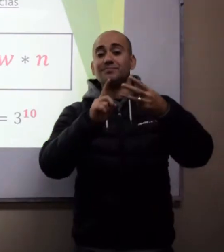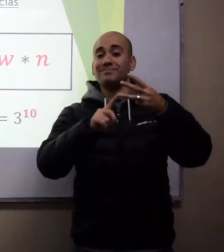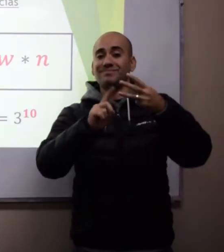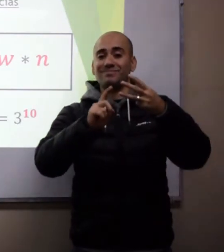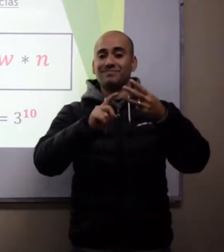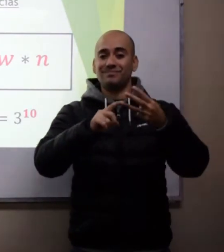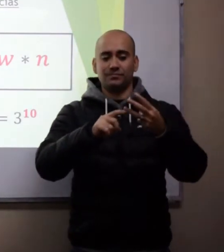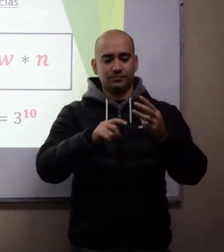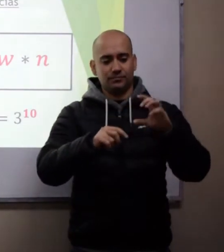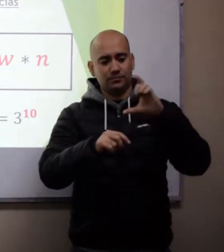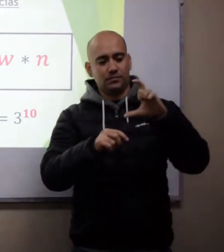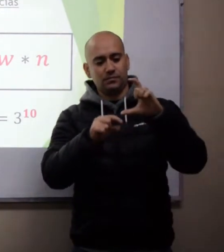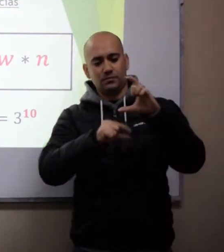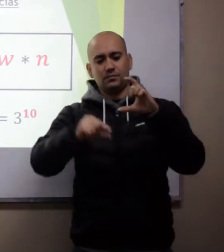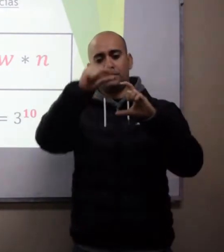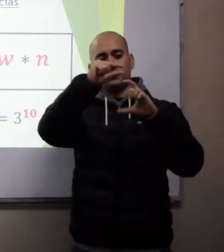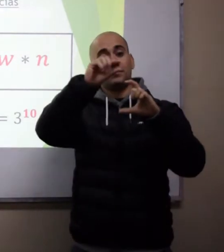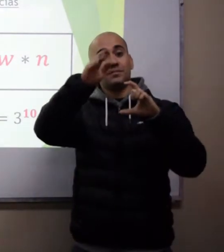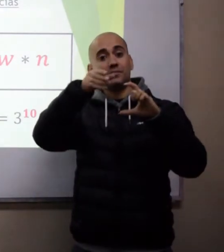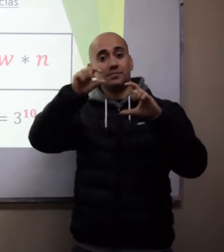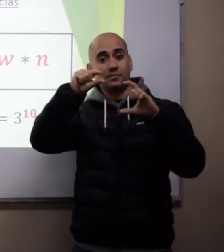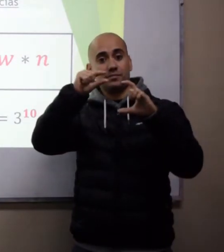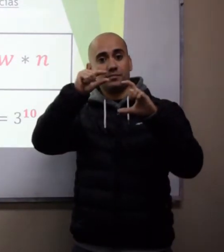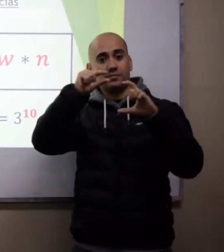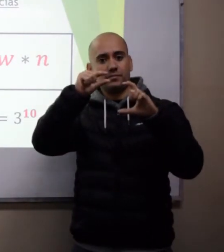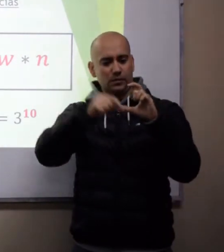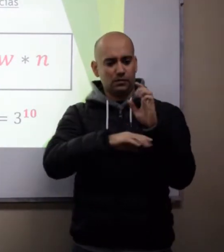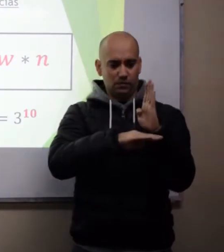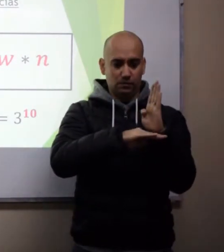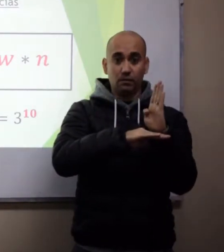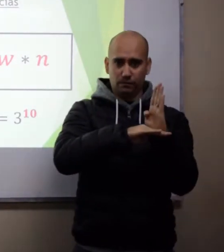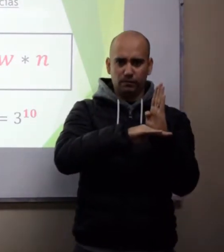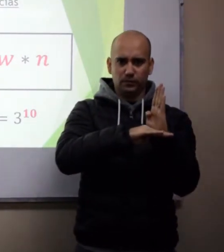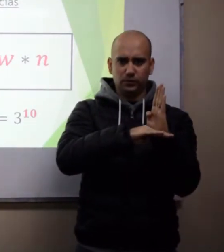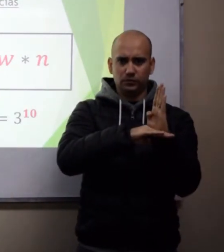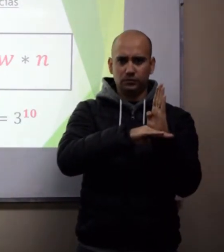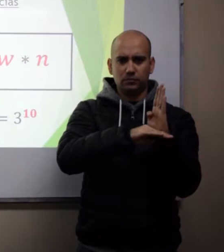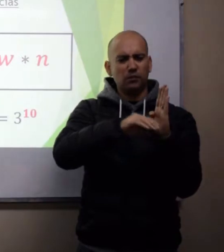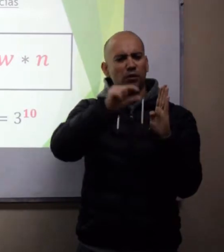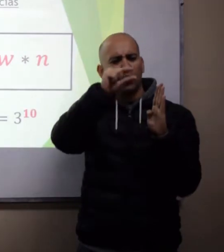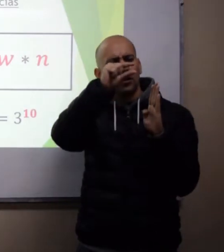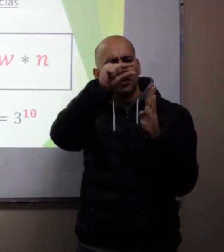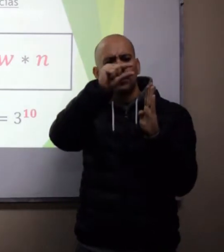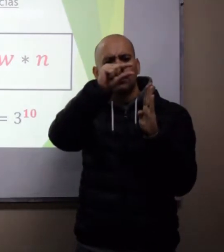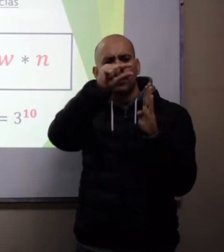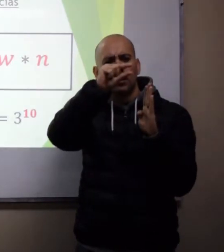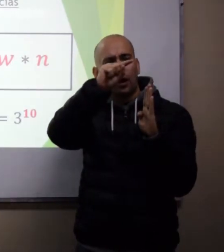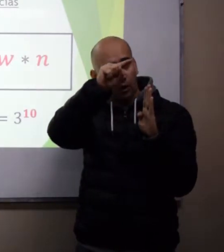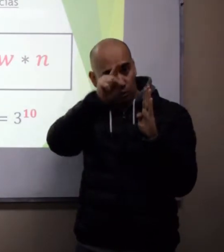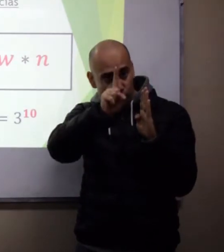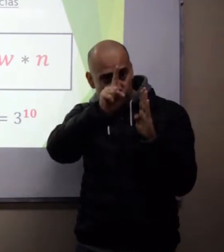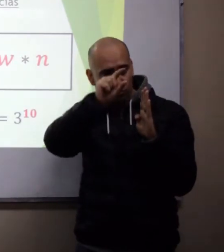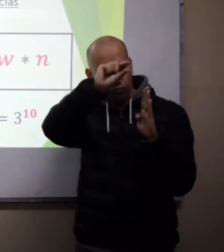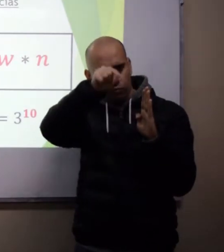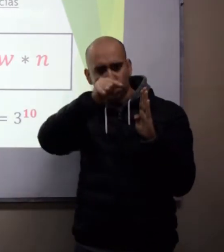Potencia y una potencia. Cuando tengo una base y tengo más de un